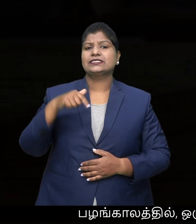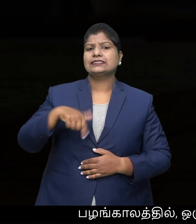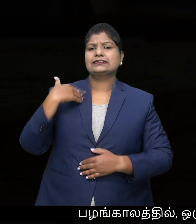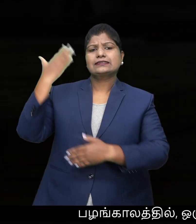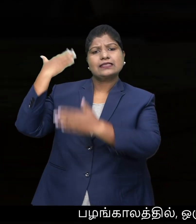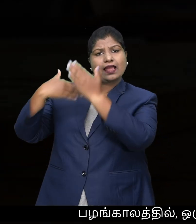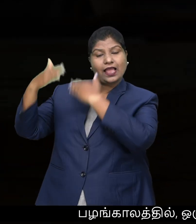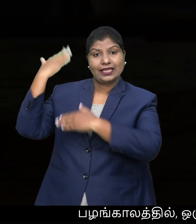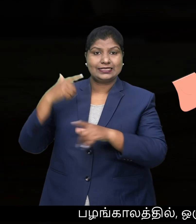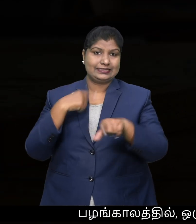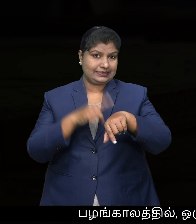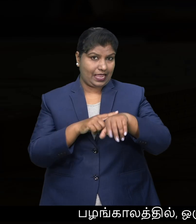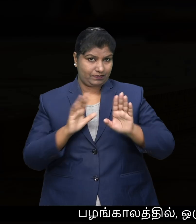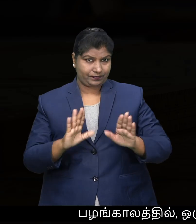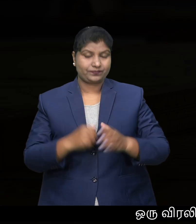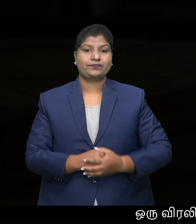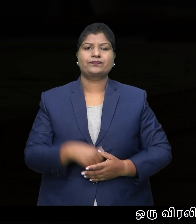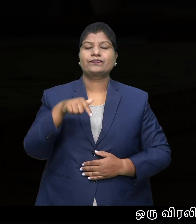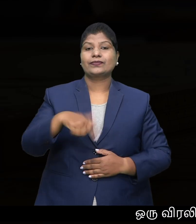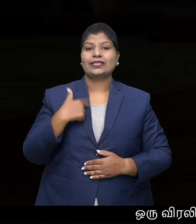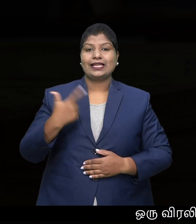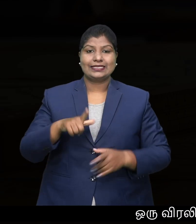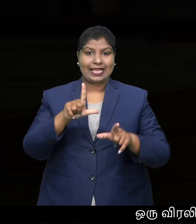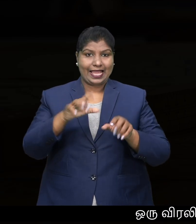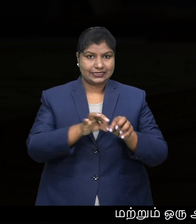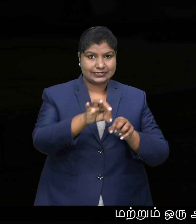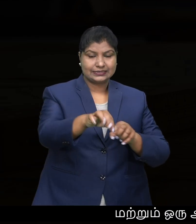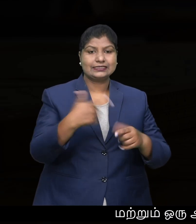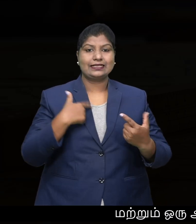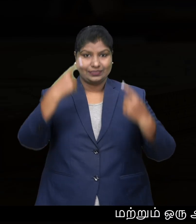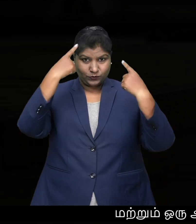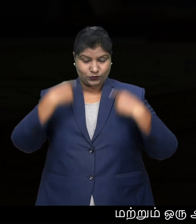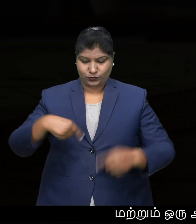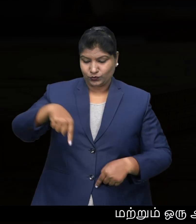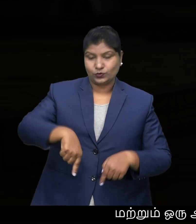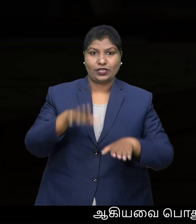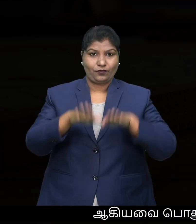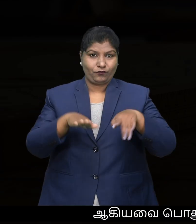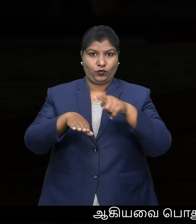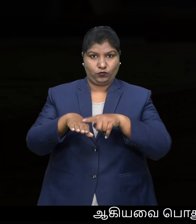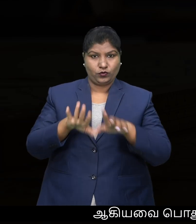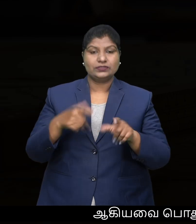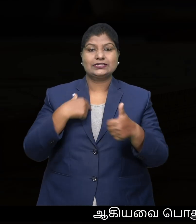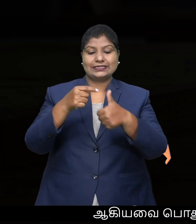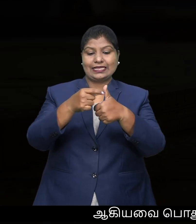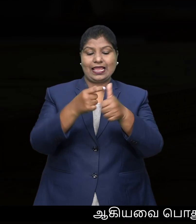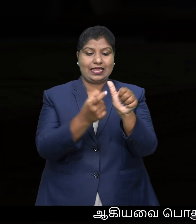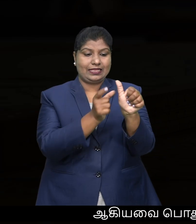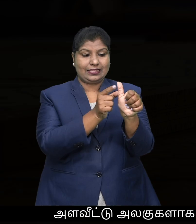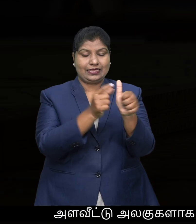பழங்காலத்தில் ஒரு காலடியின் நீளம், ஒரு விரலின் அகலம் மற்றும் ஒரு அடியின் தூரம் ஆகியவை பொதுவாக வெவ்வேறு